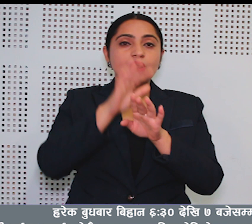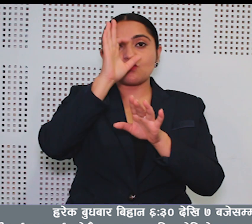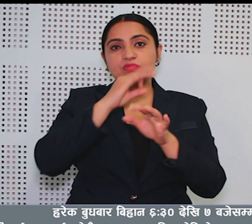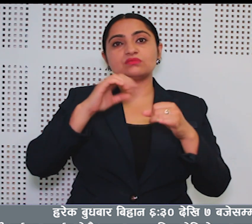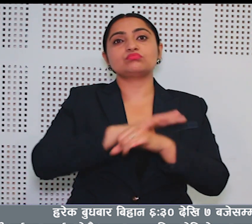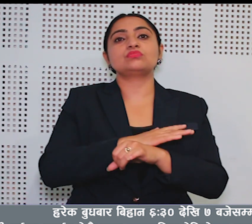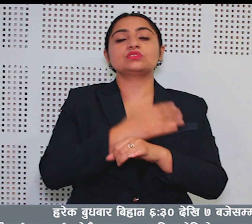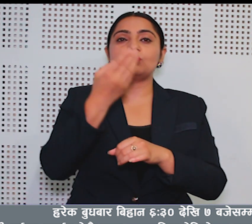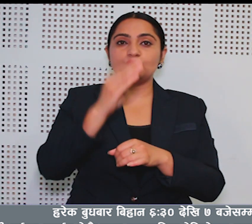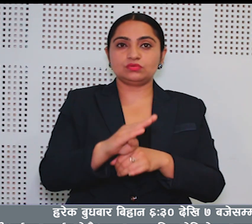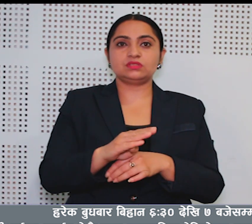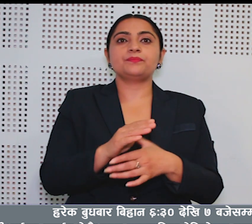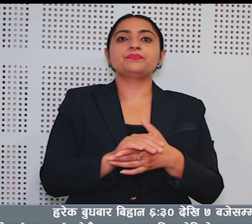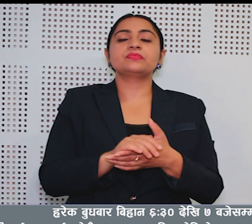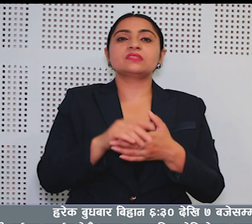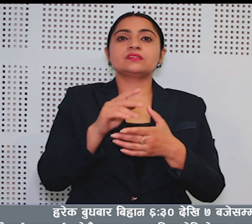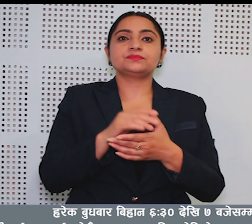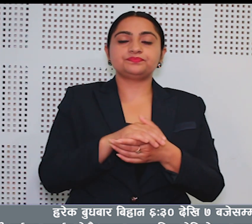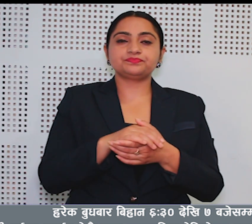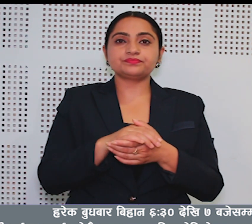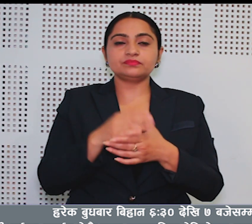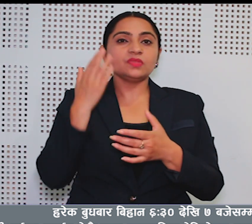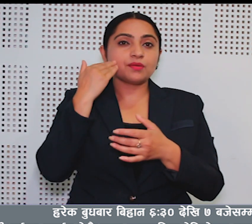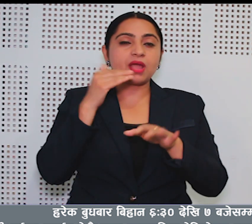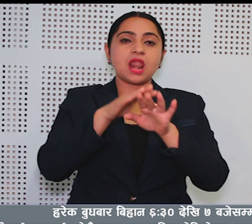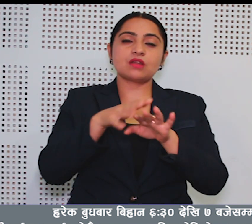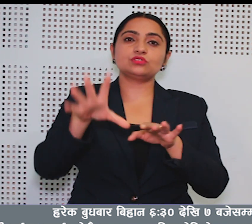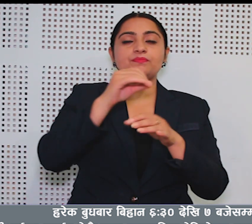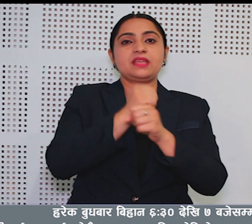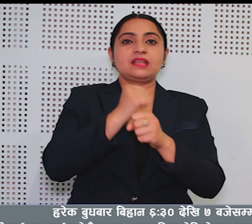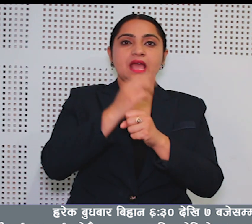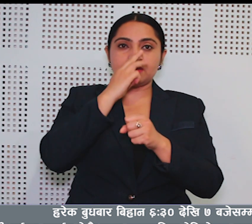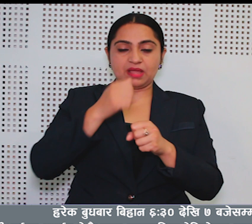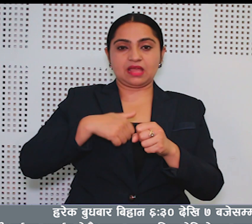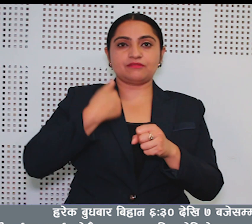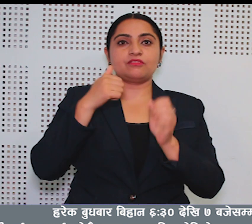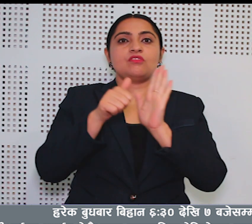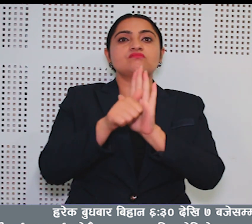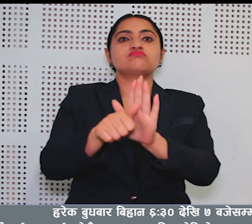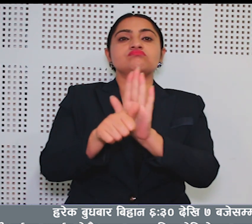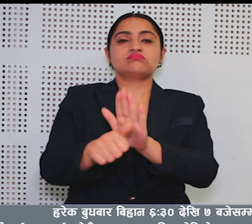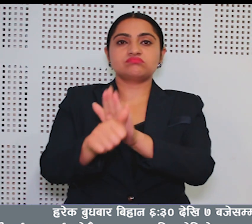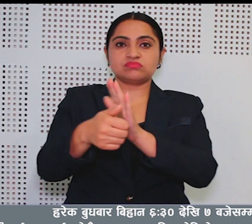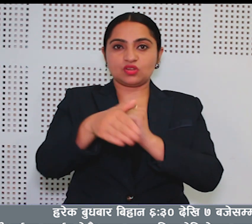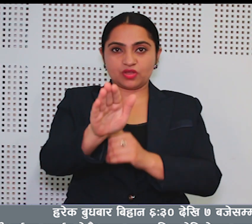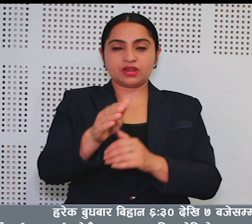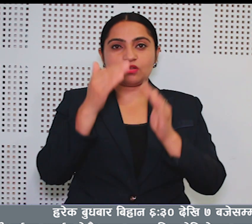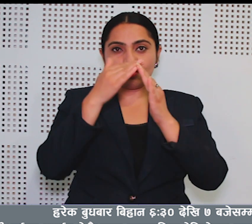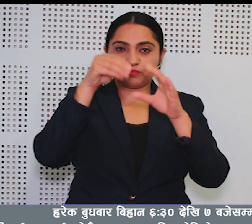कुरा निर्जलाको जीवबाट पनि आइसकेको छ र महिलाहरू हरेक कार्यमा आफै नै अग्रसर रहेर घरेलु काममा पनि